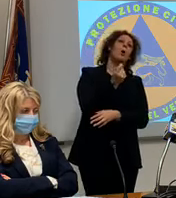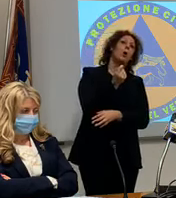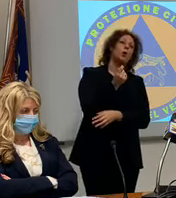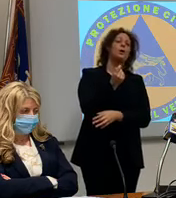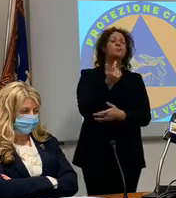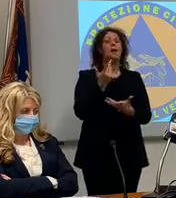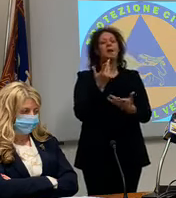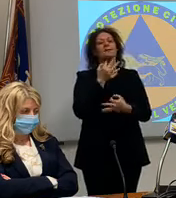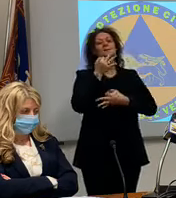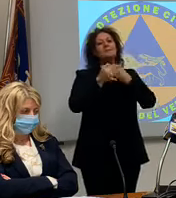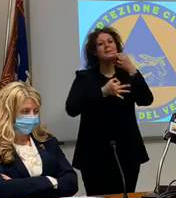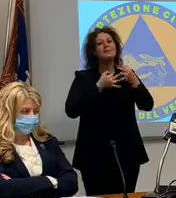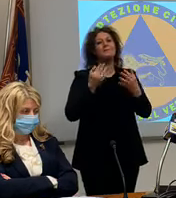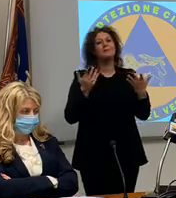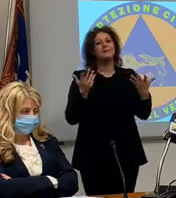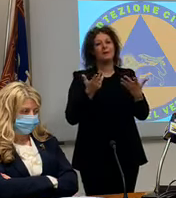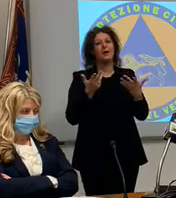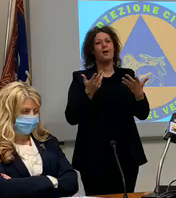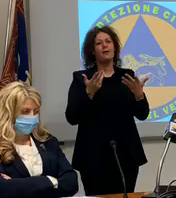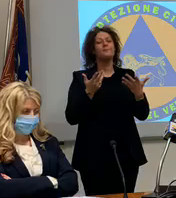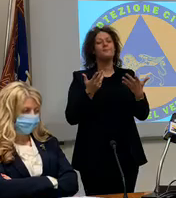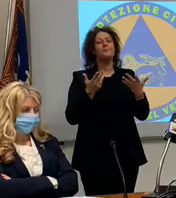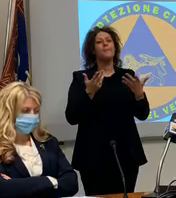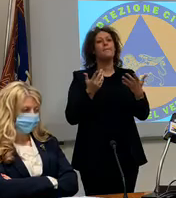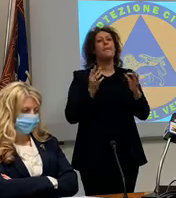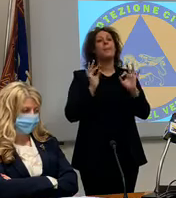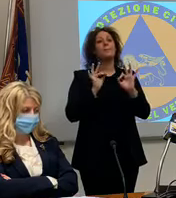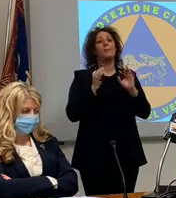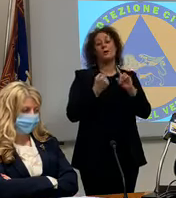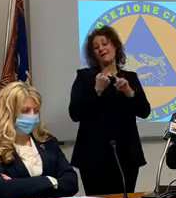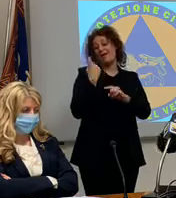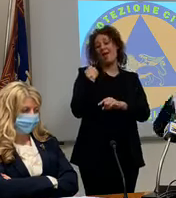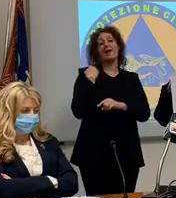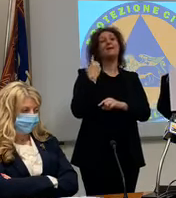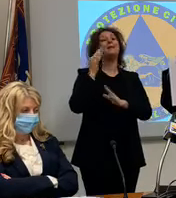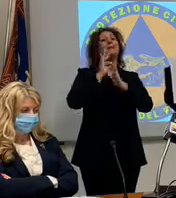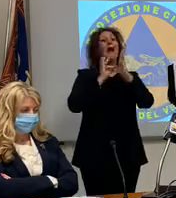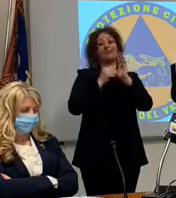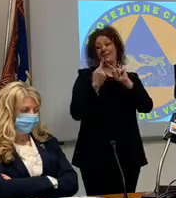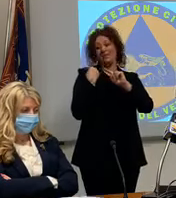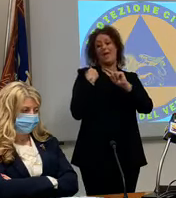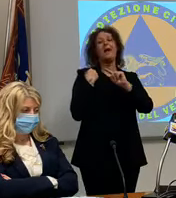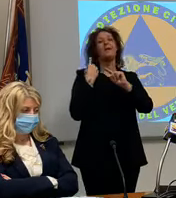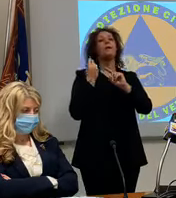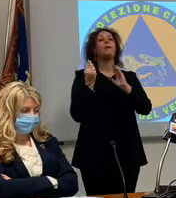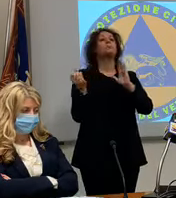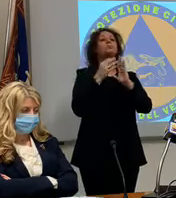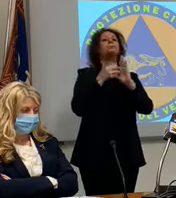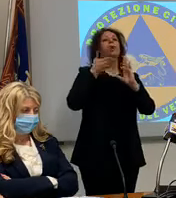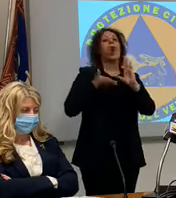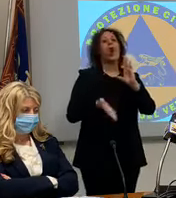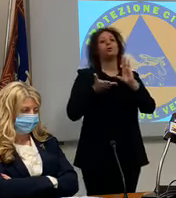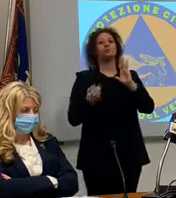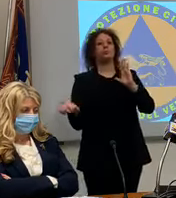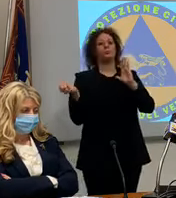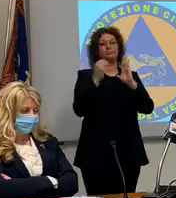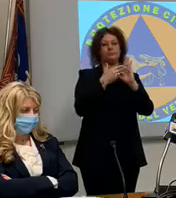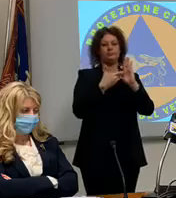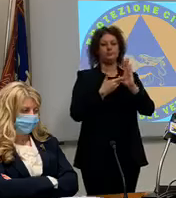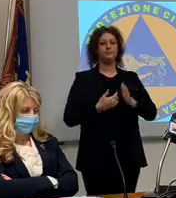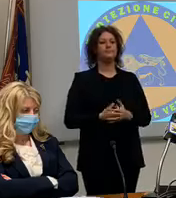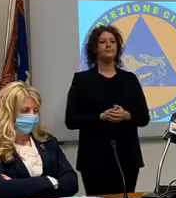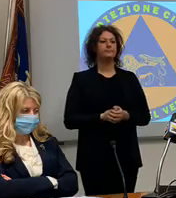che abbiamo avuto caricati dati di ieri su oggi questo ve lo dico per correttezza dopo se qualcuno vuole un'analisi la stiamo